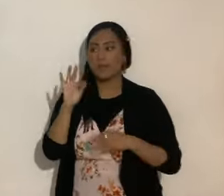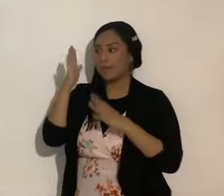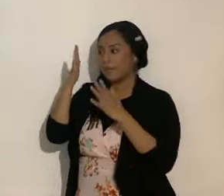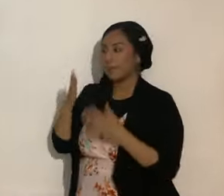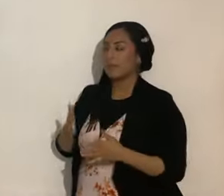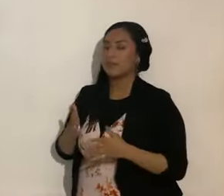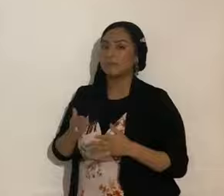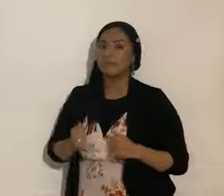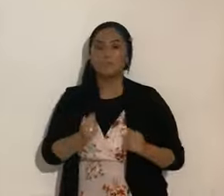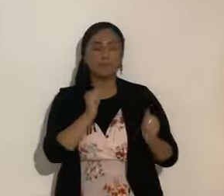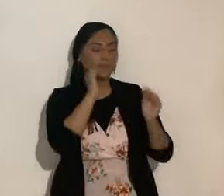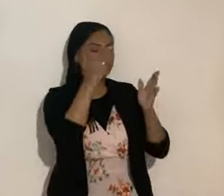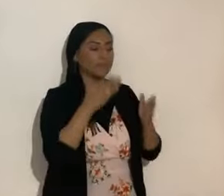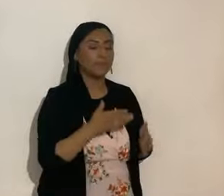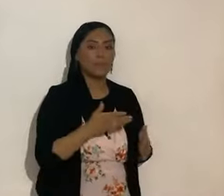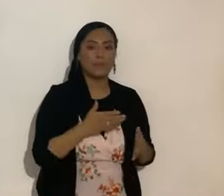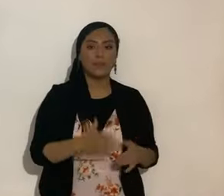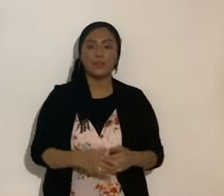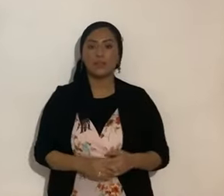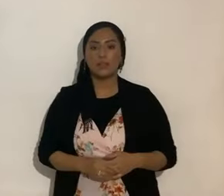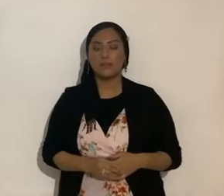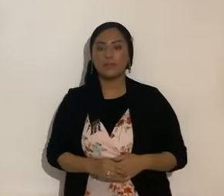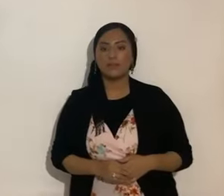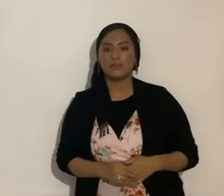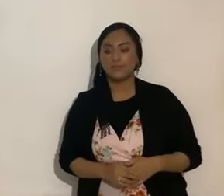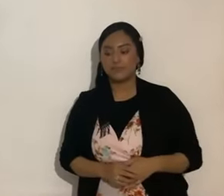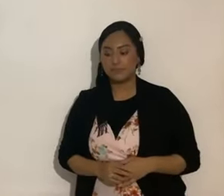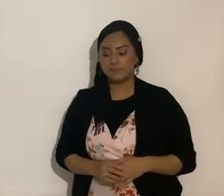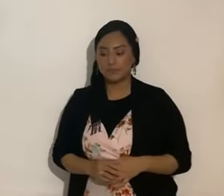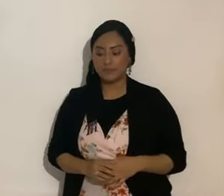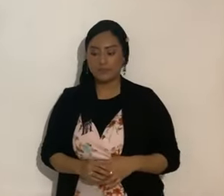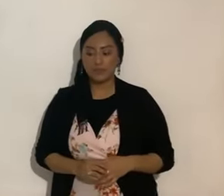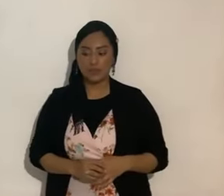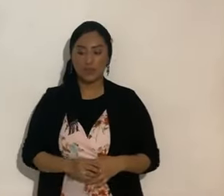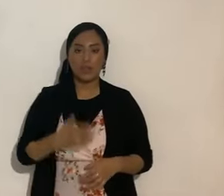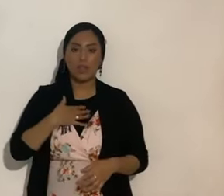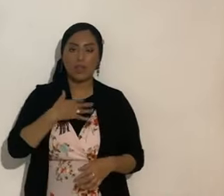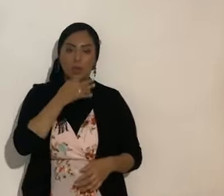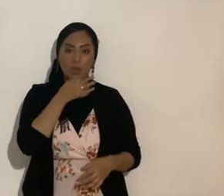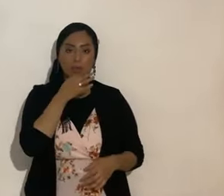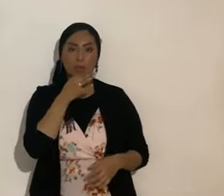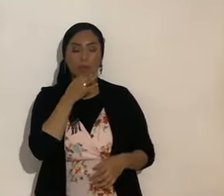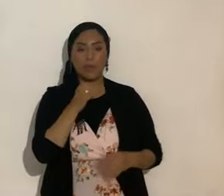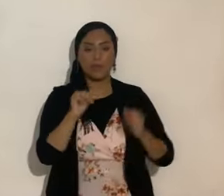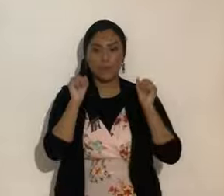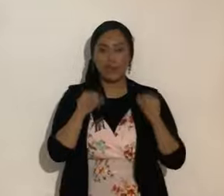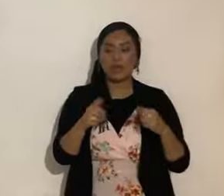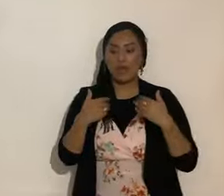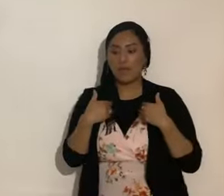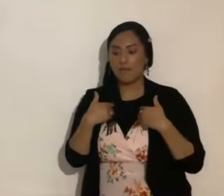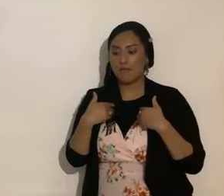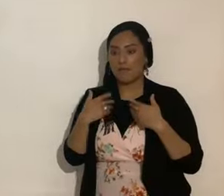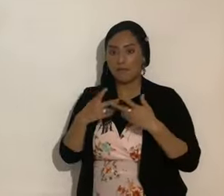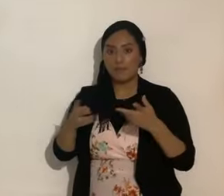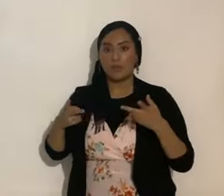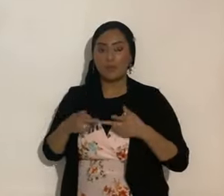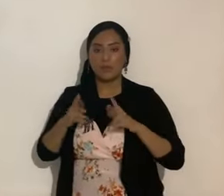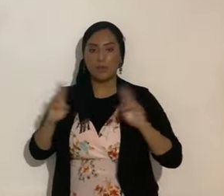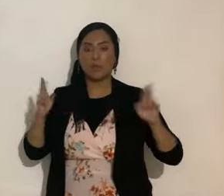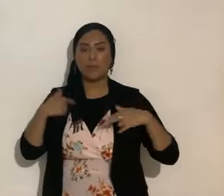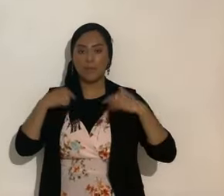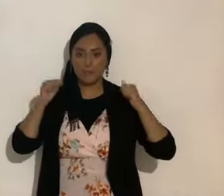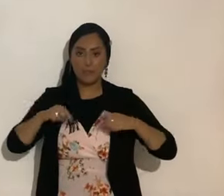un anciano, etcétera, etcétera, ¿sí? Entonces, yo en breve ya voy a poder tener el lugar apropiado